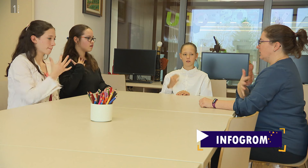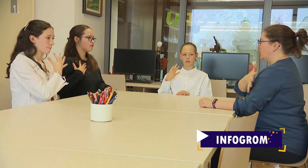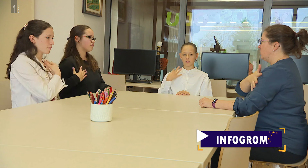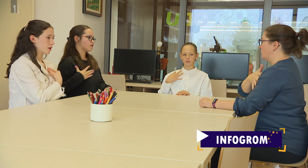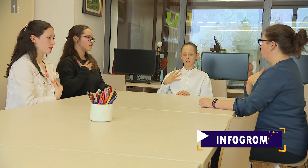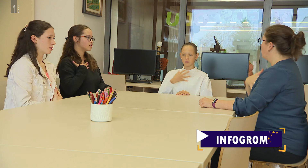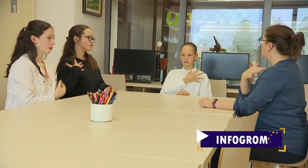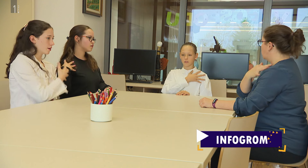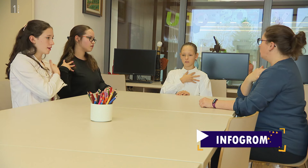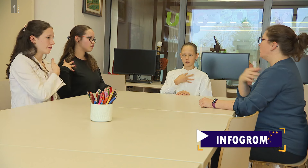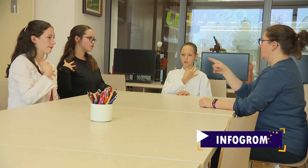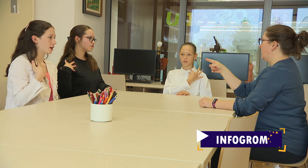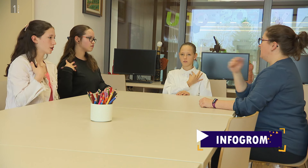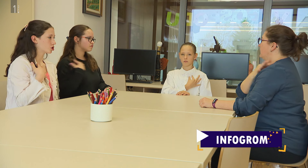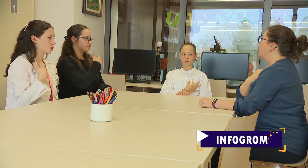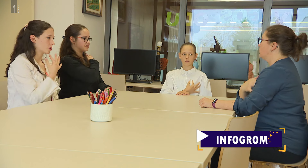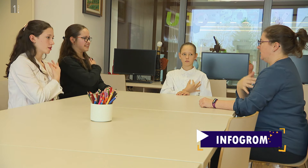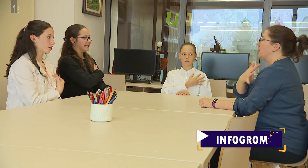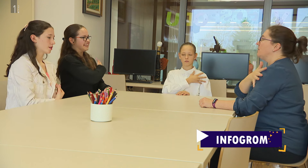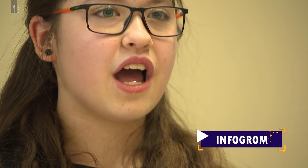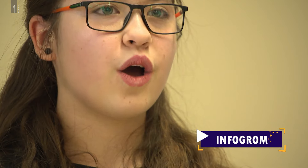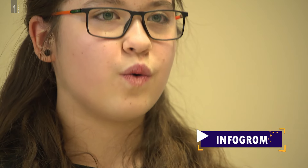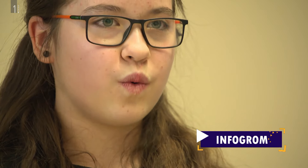Moraš si veliko zapolniti in pač z rokami moraš treti in moraš usta veliko uporabljati, ker bera